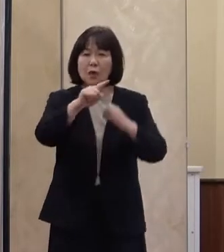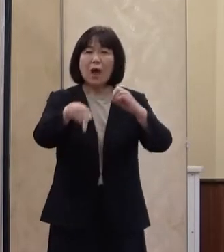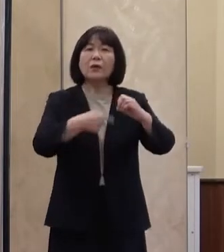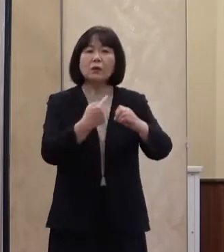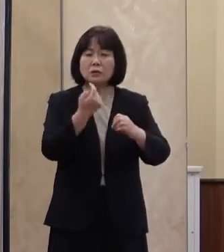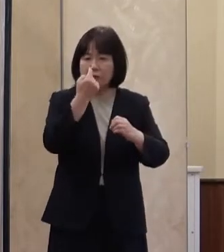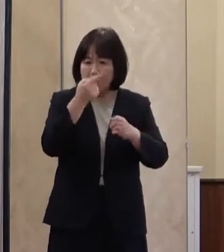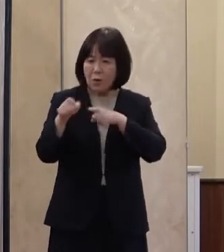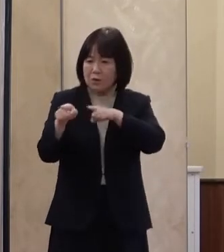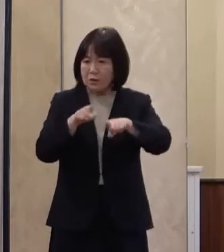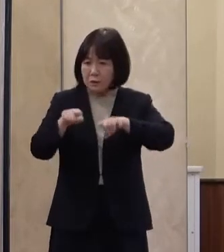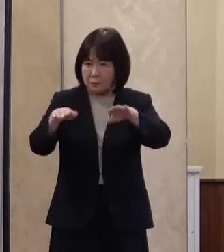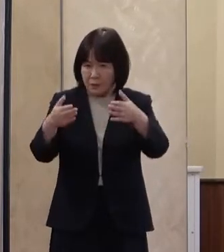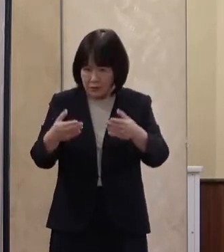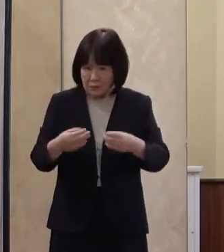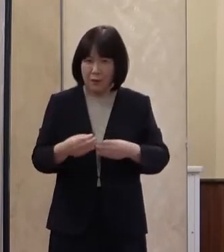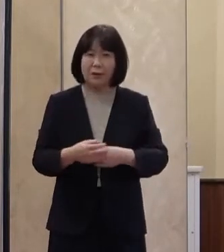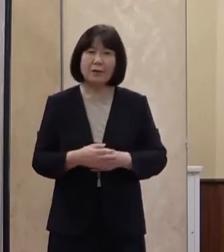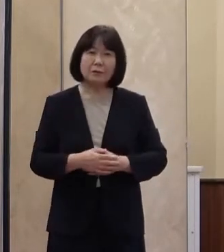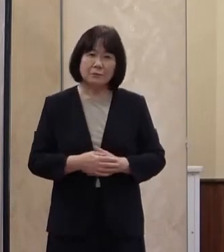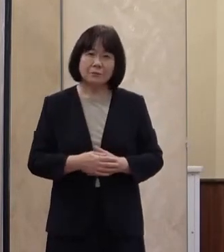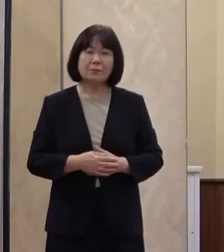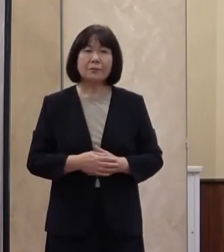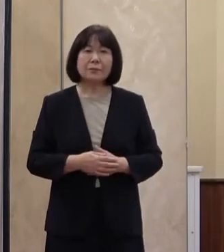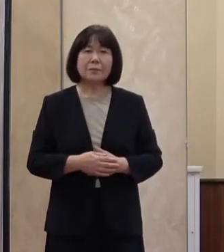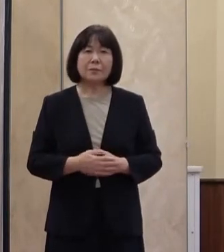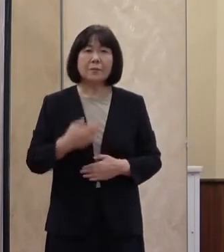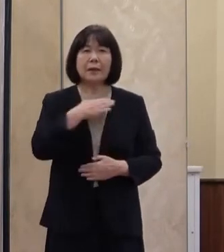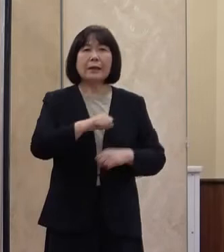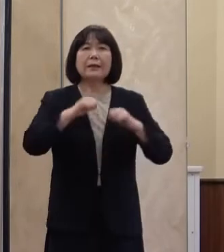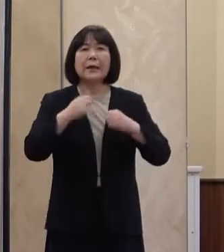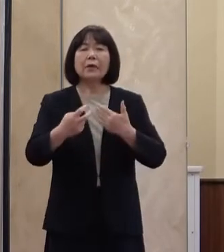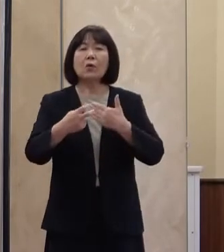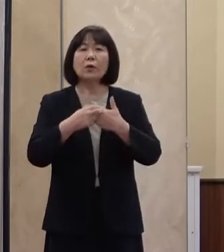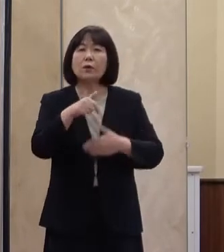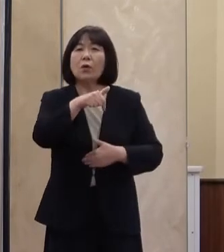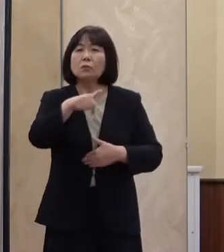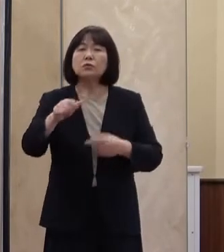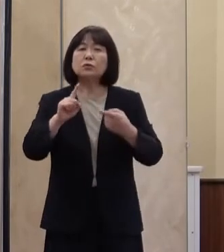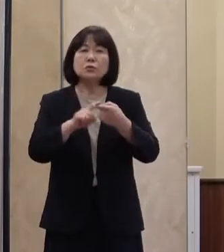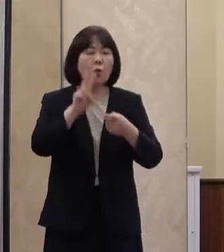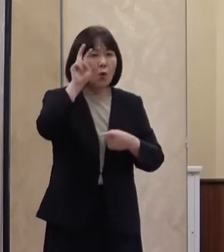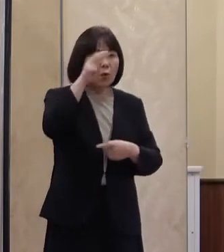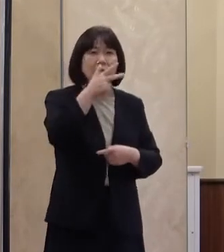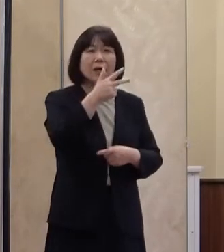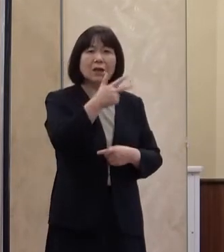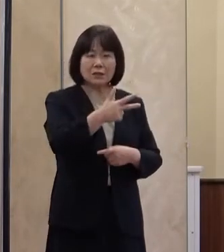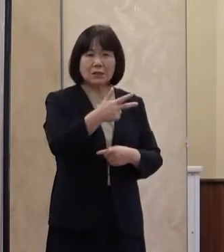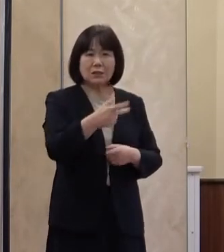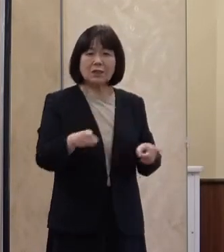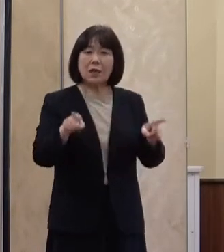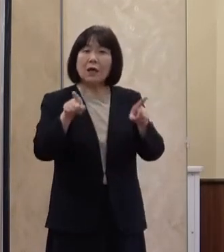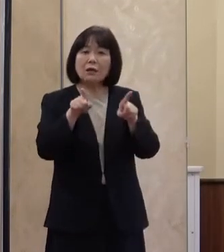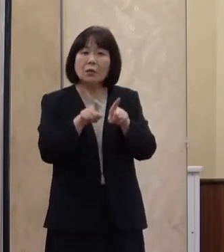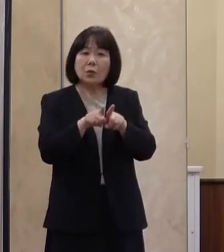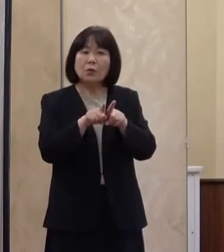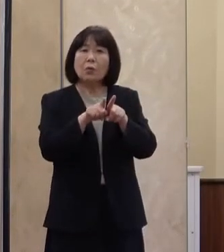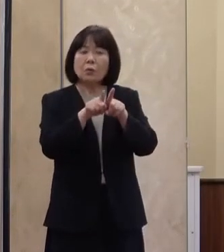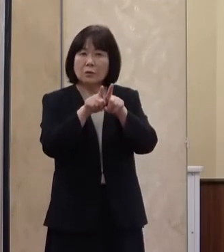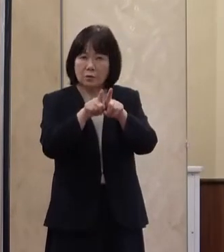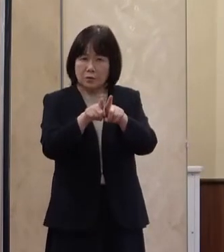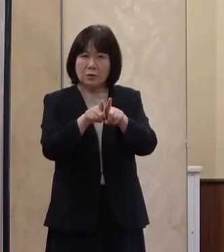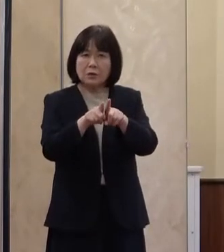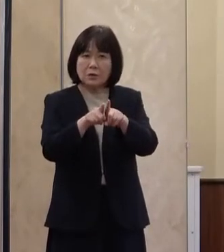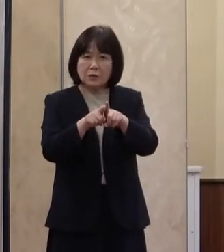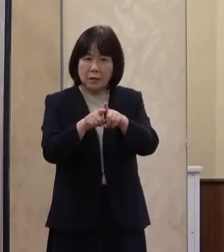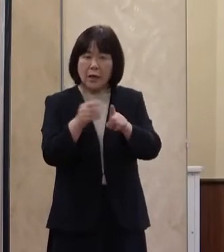指示をしました。で、その健康医療部と大阪市が共同してそうい